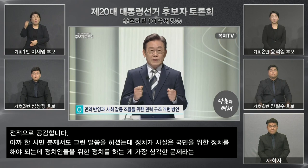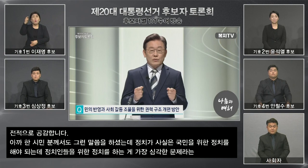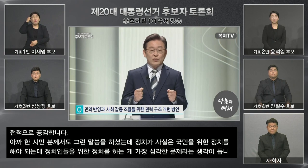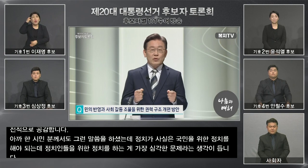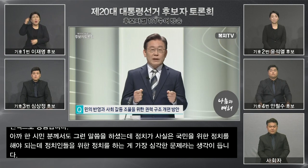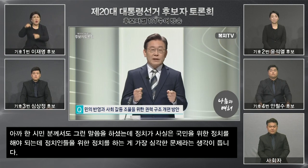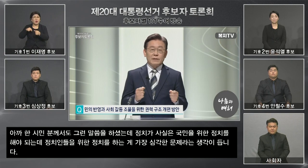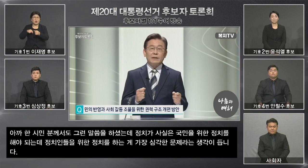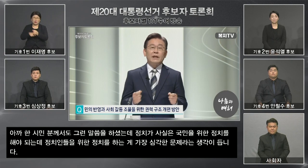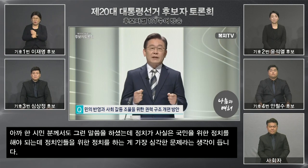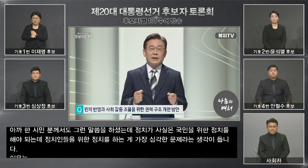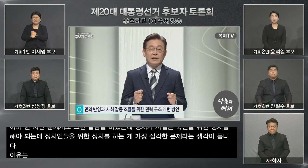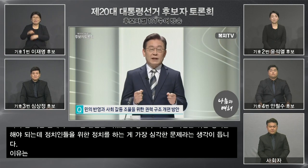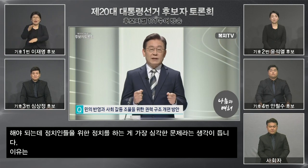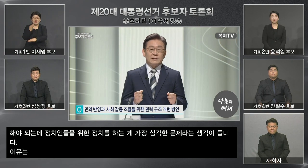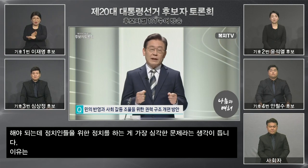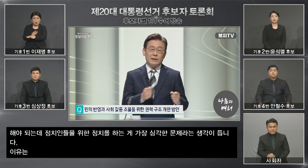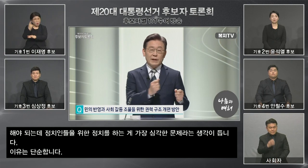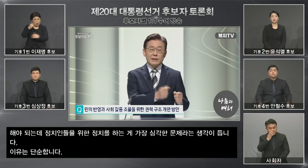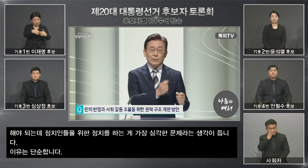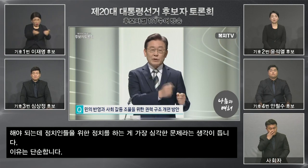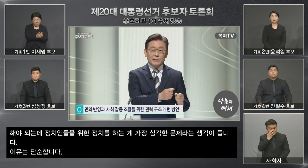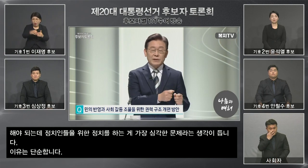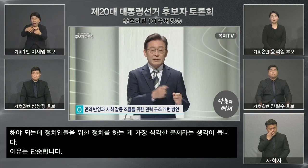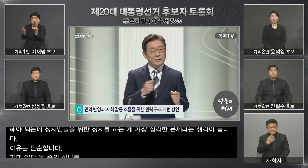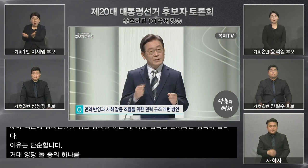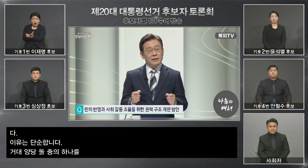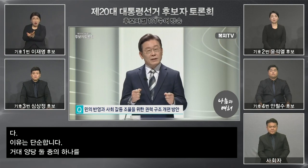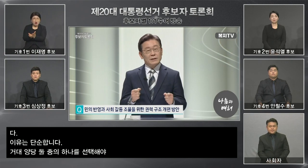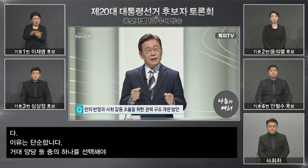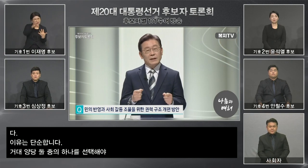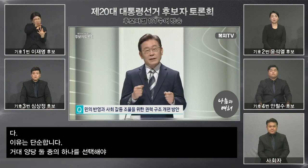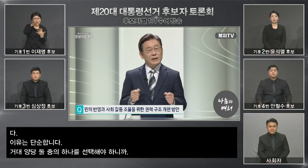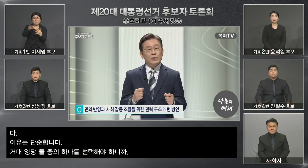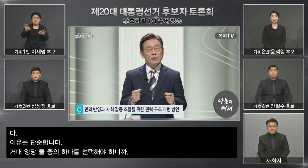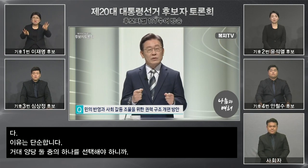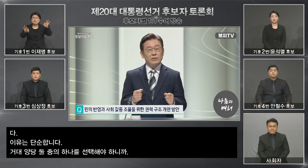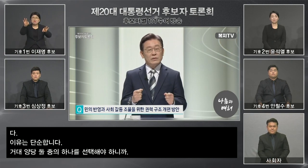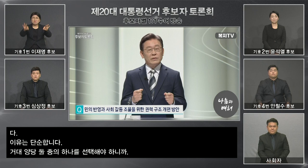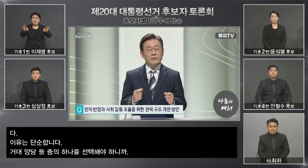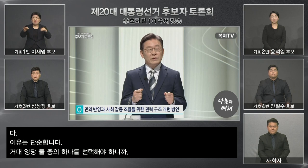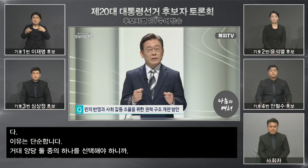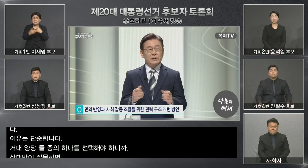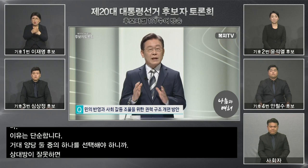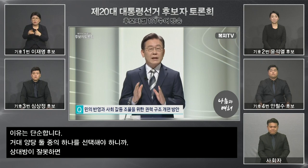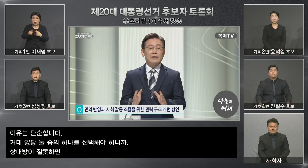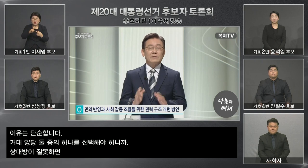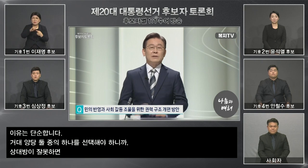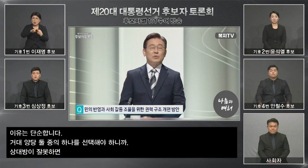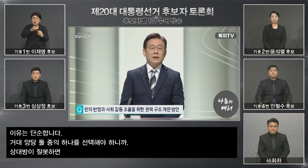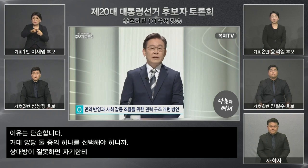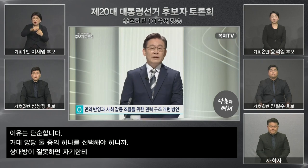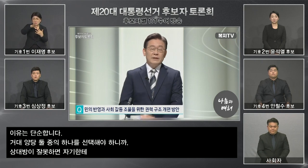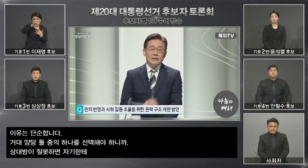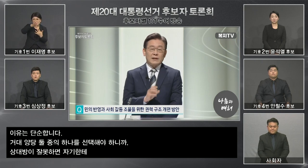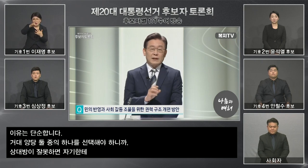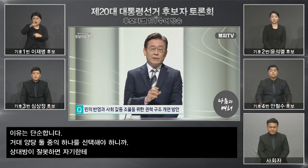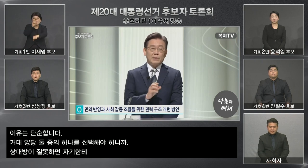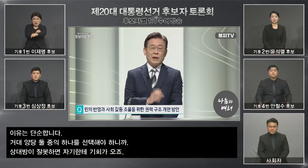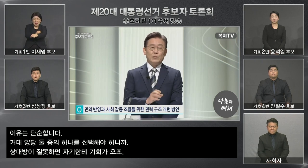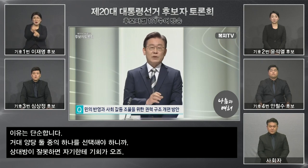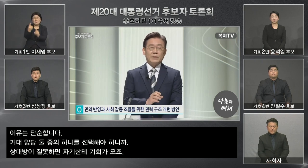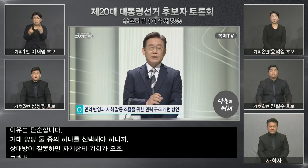이 거대 양당 둘 중에 하나를 선택해야 되니까 상대방이 잘못하면 자기한테 기회가 오죠. 그래서 잘하기 경쟁보다는